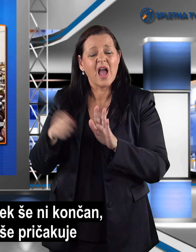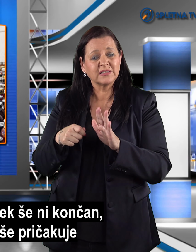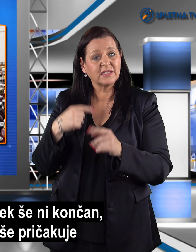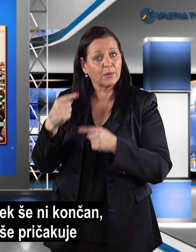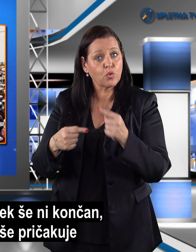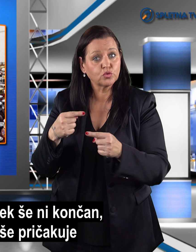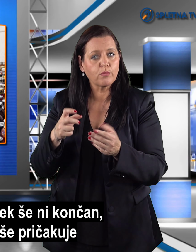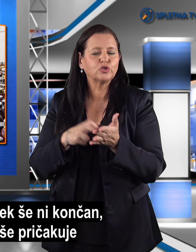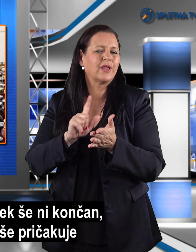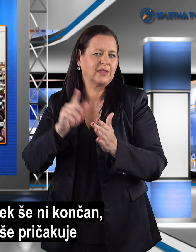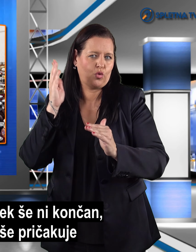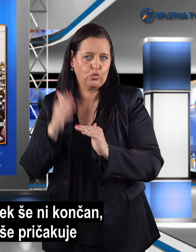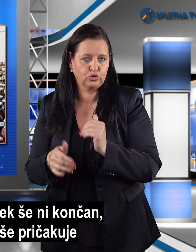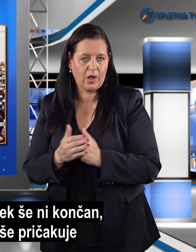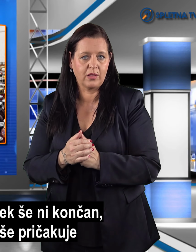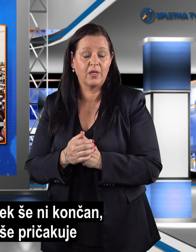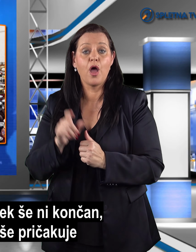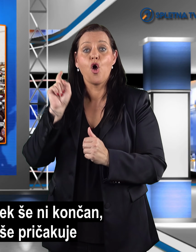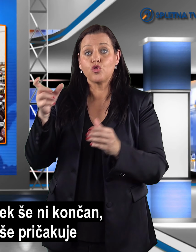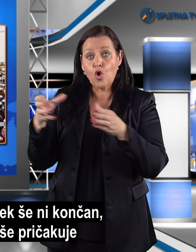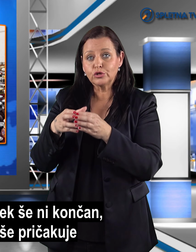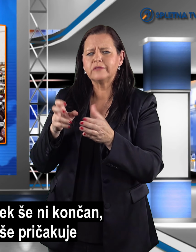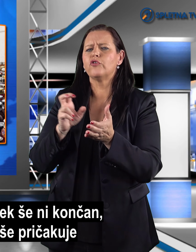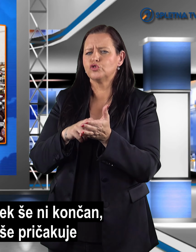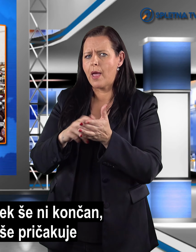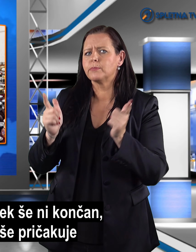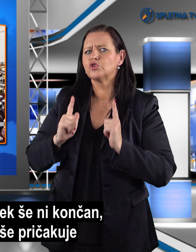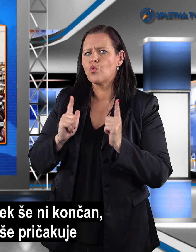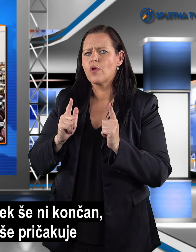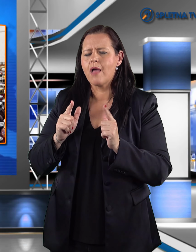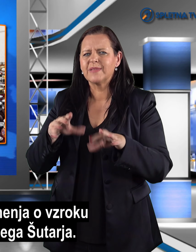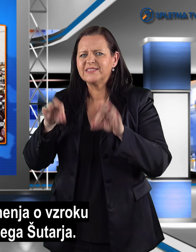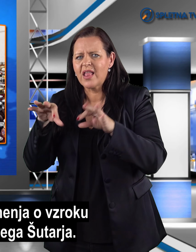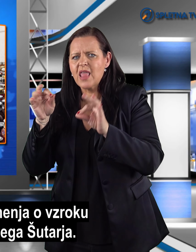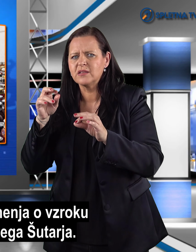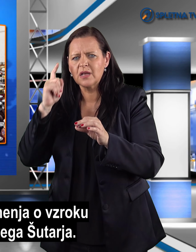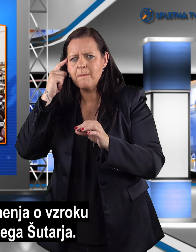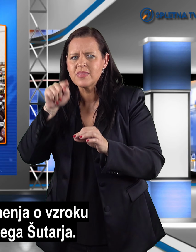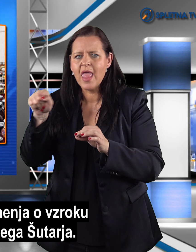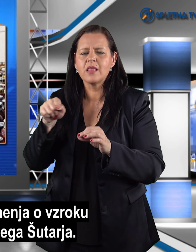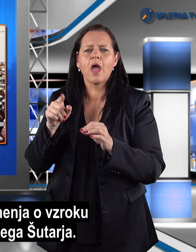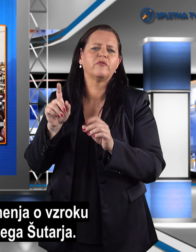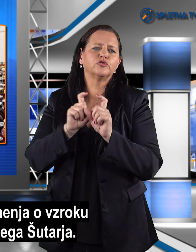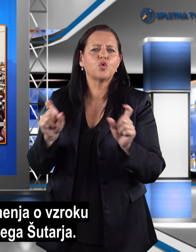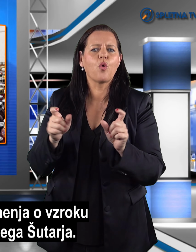Kazenski postopek še ni končan, saj tožilstvo še preiskuje izvedenska mnenja o vzroku smrti pokojnega Šutarja.